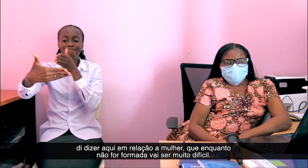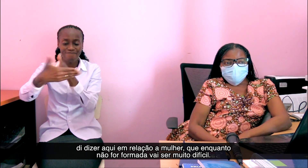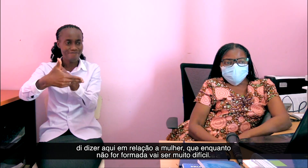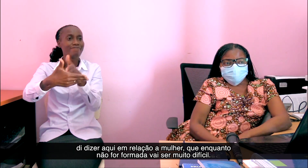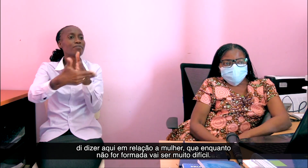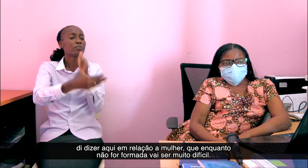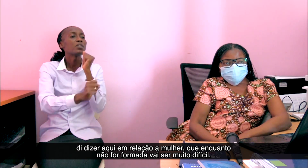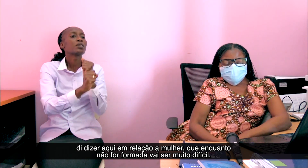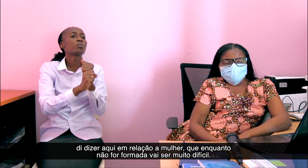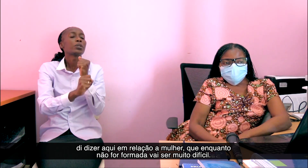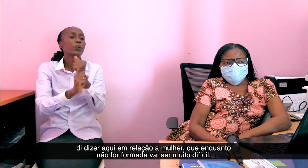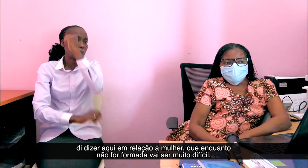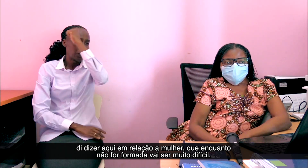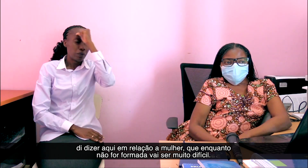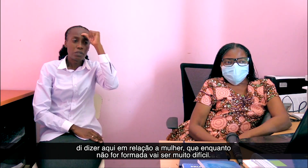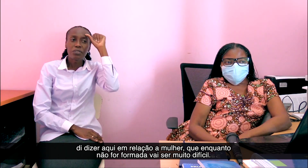Vai ser muito difícil.